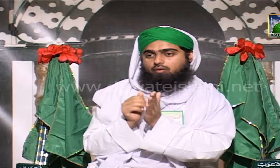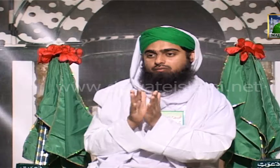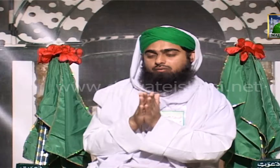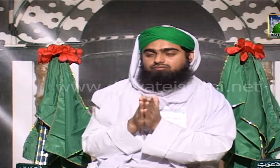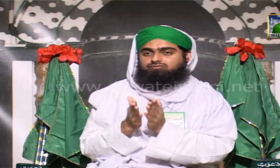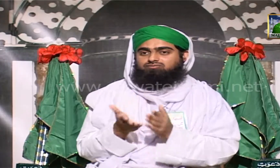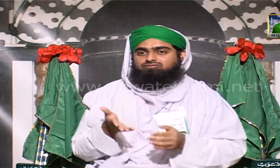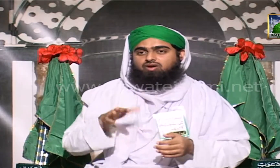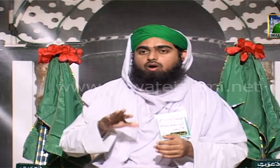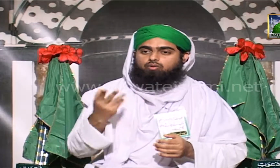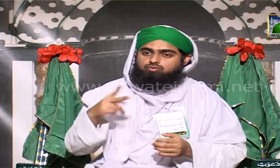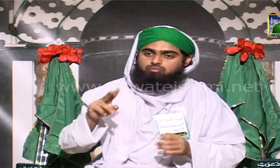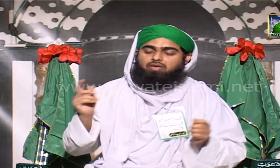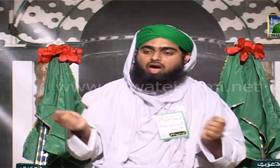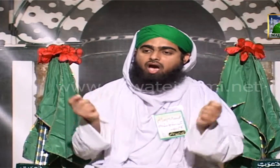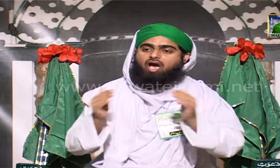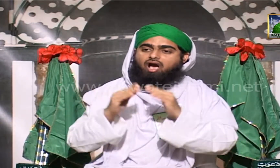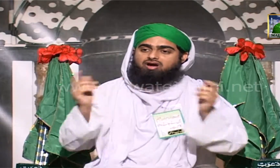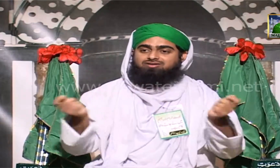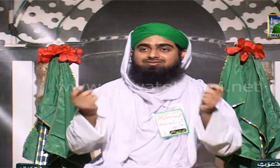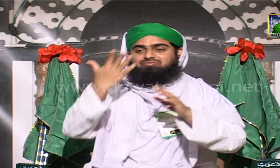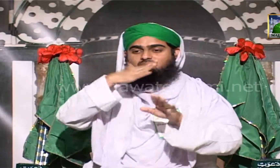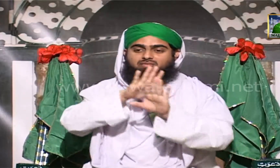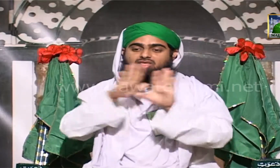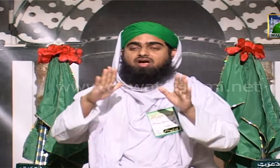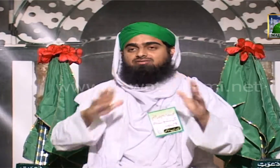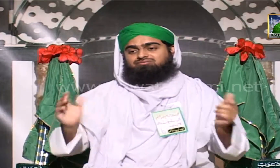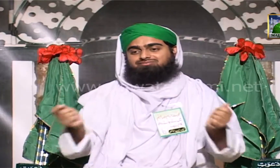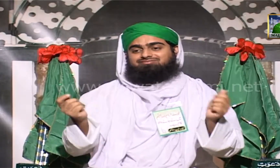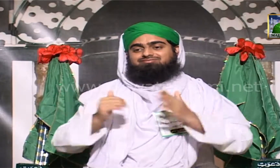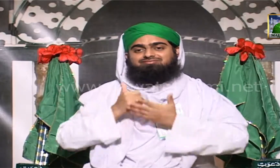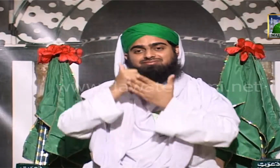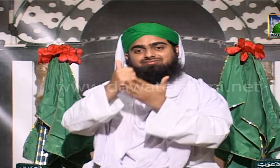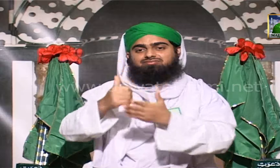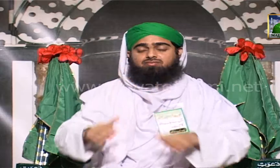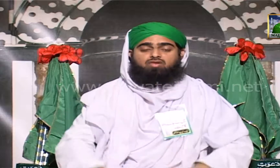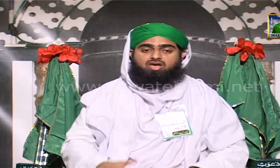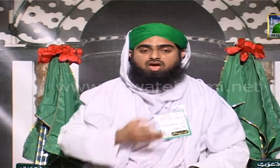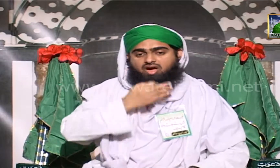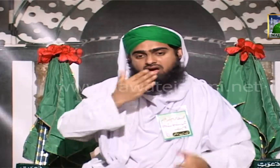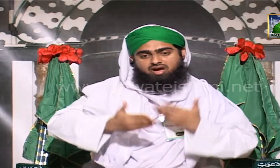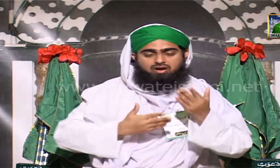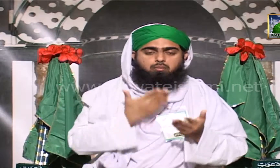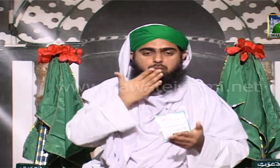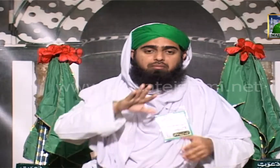مانگی اور بہت عالی شان مکان اثر نو بنا دیا. عرض کرنے کا مقصد یہ کہ بچہ